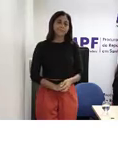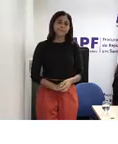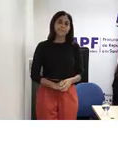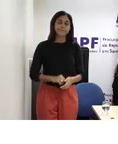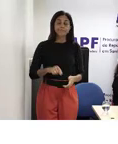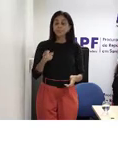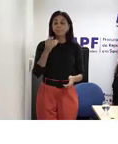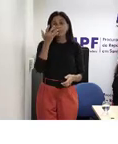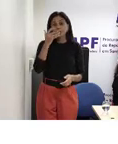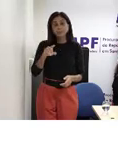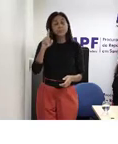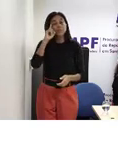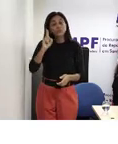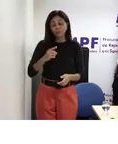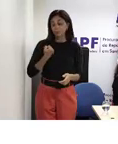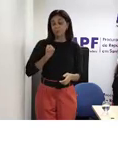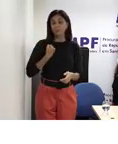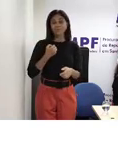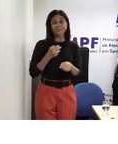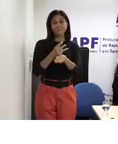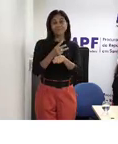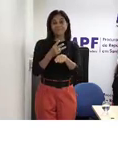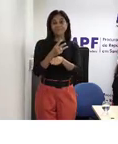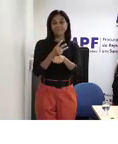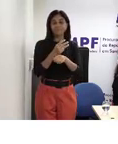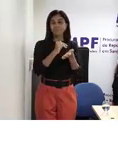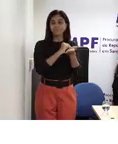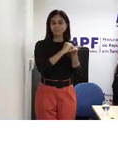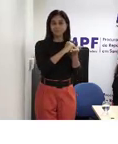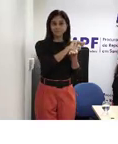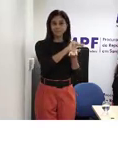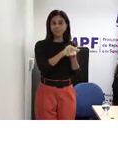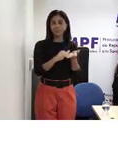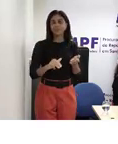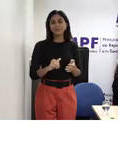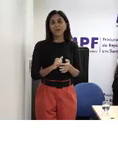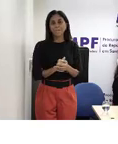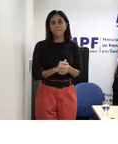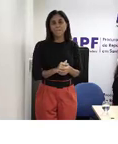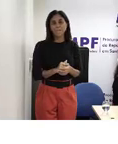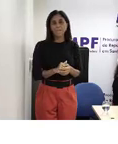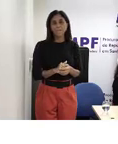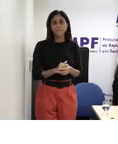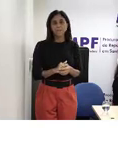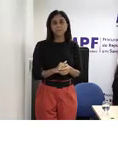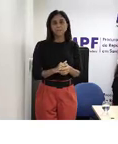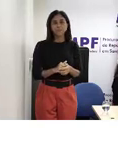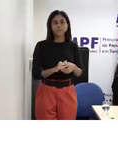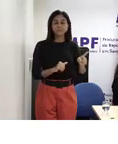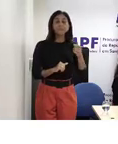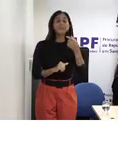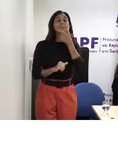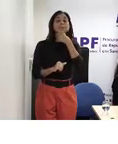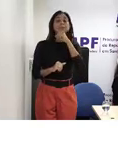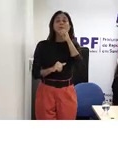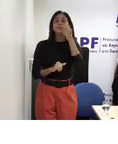gerada ali ele já conversava vinha conversando com ela e repito a vigilância dos pais